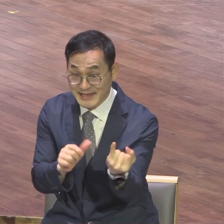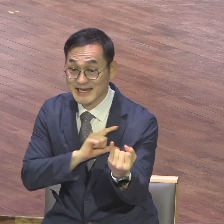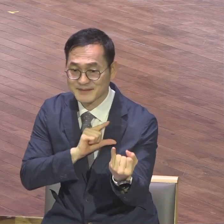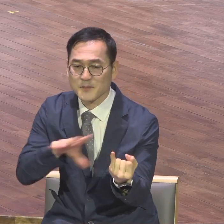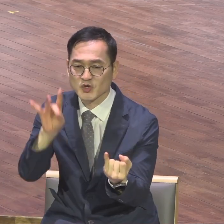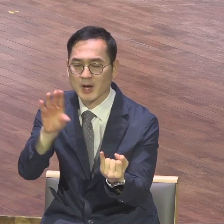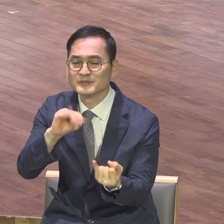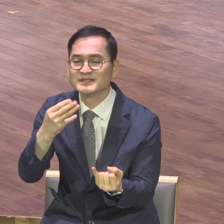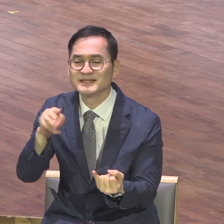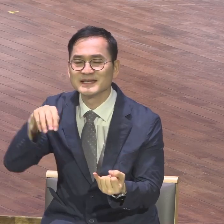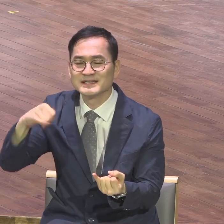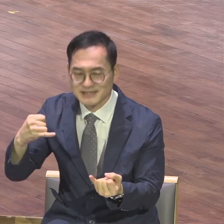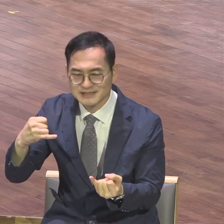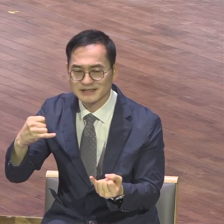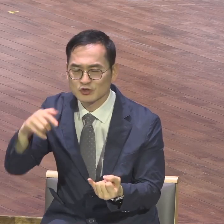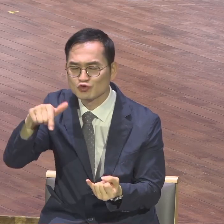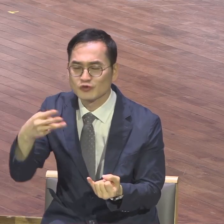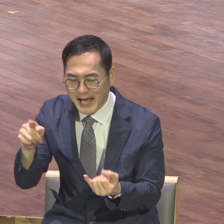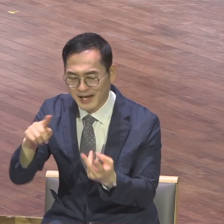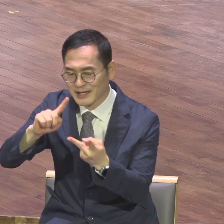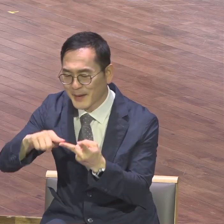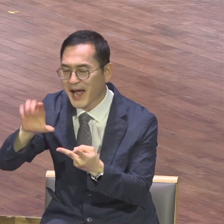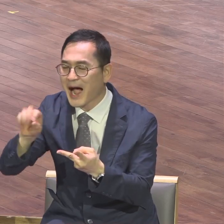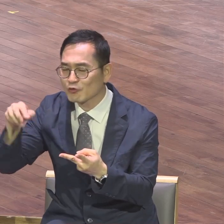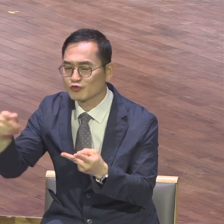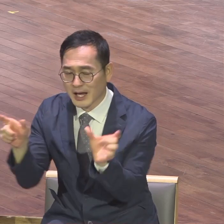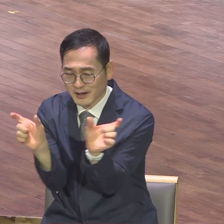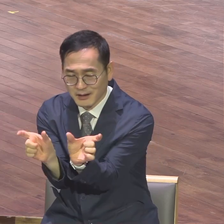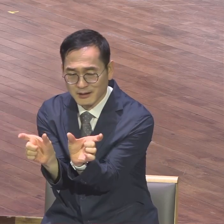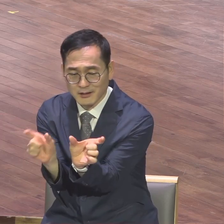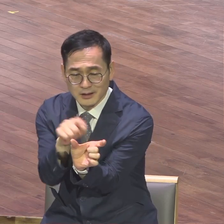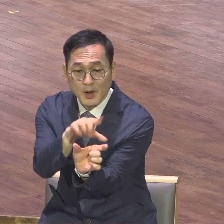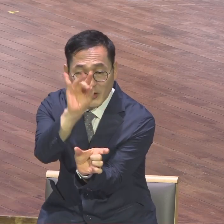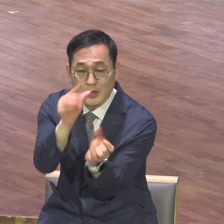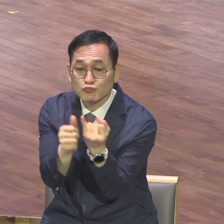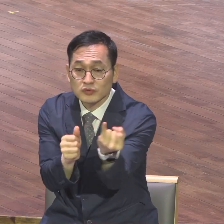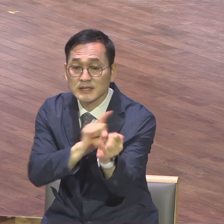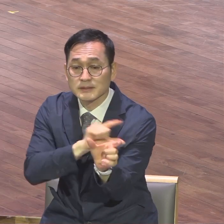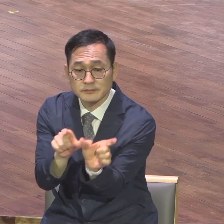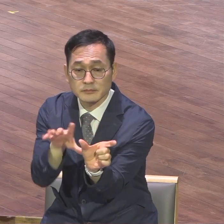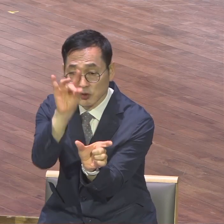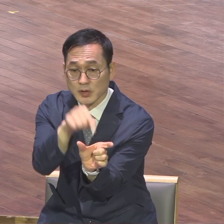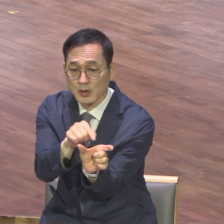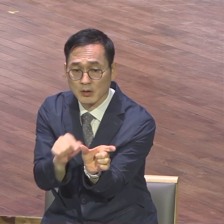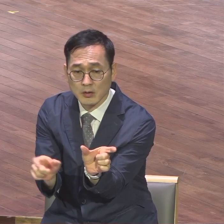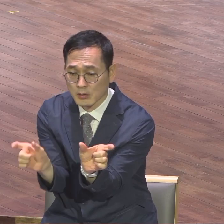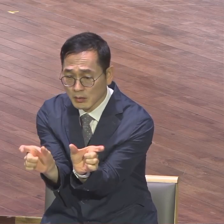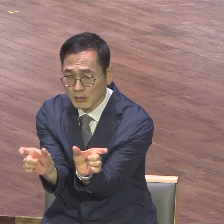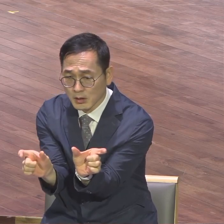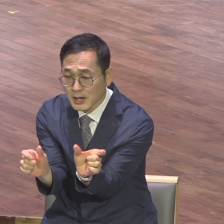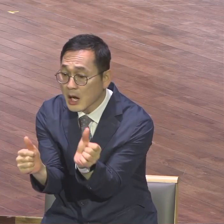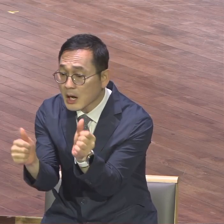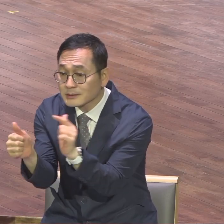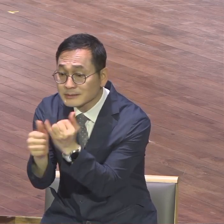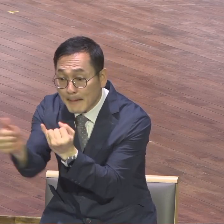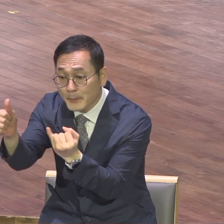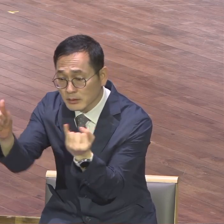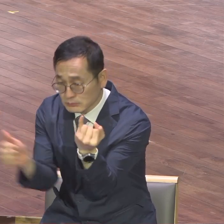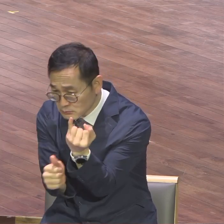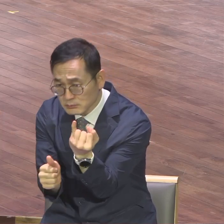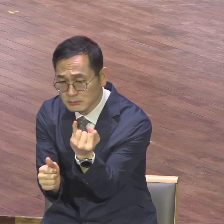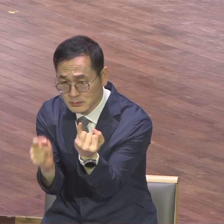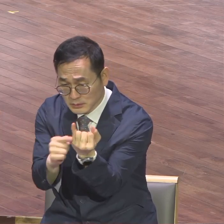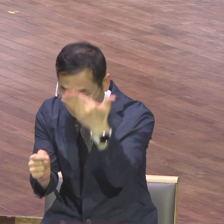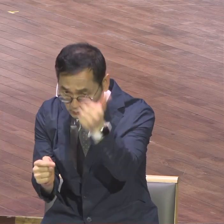불러집니다. 아내 이름이 뭘로 먼저 부른 이유가 뭐냐? 이 성경에 여섯 차례 나옵니다. 이 브리스가